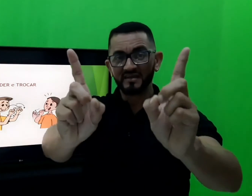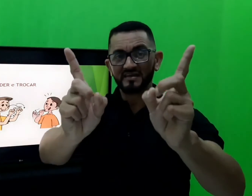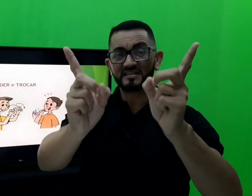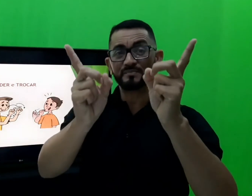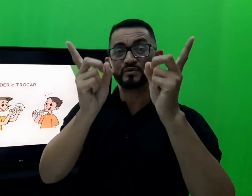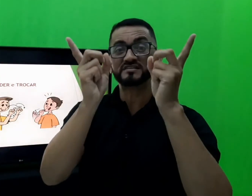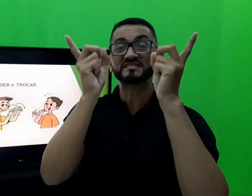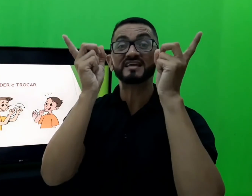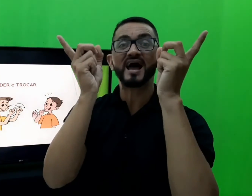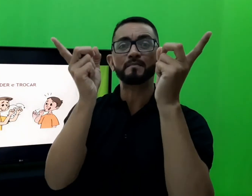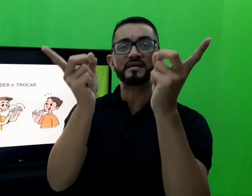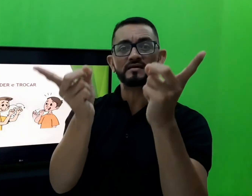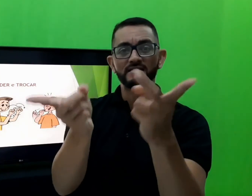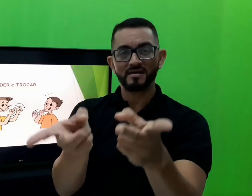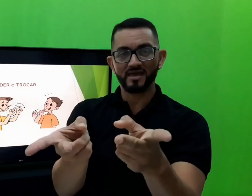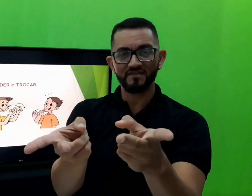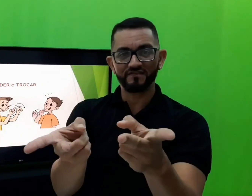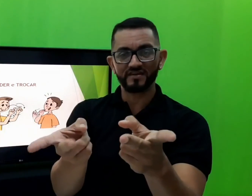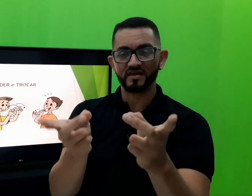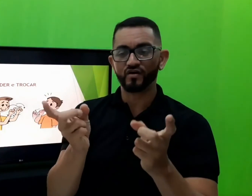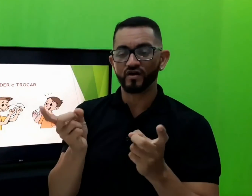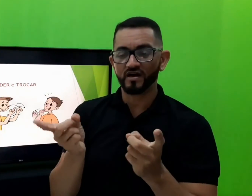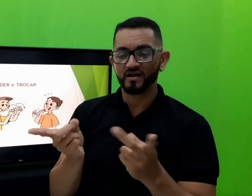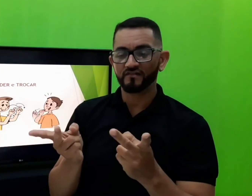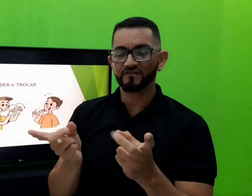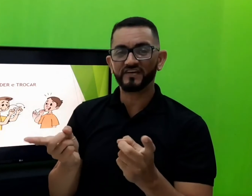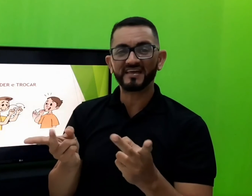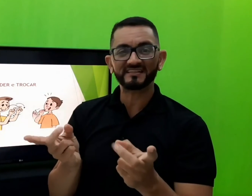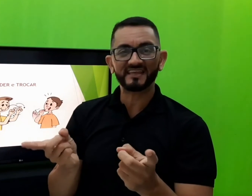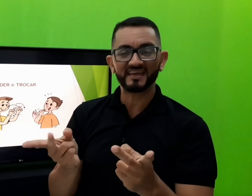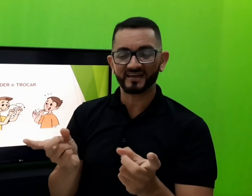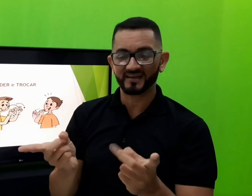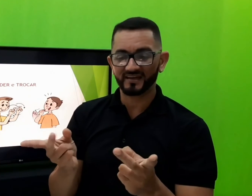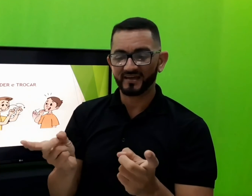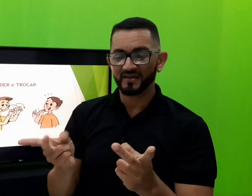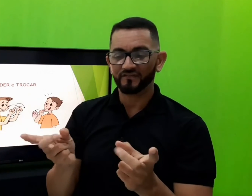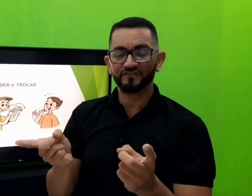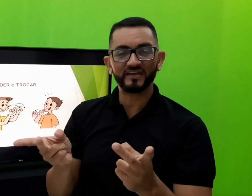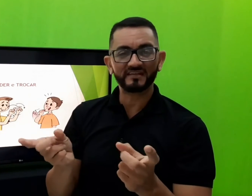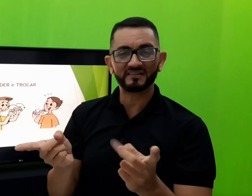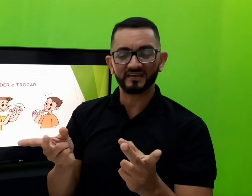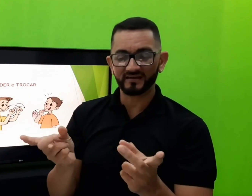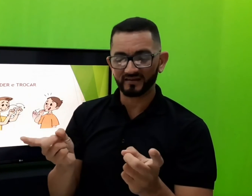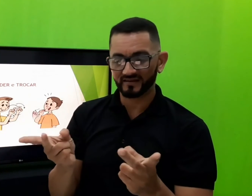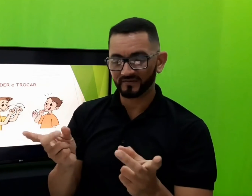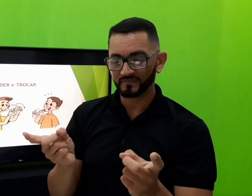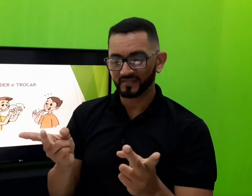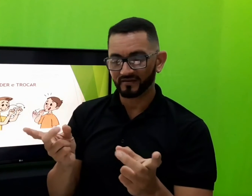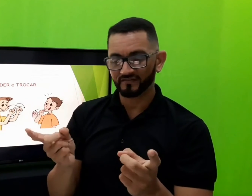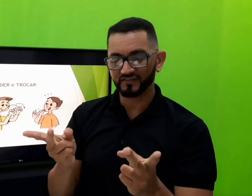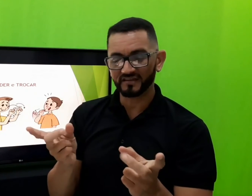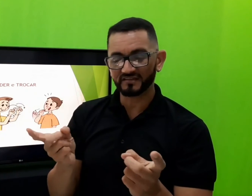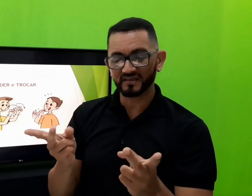e depois se abre em V, ó. Vender, vender,